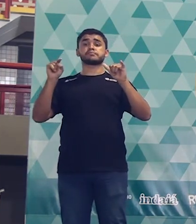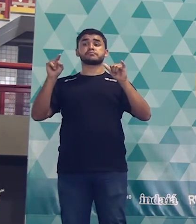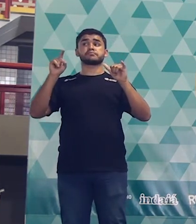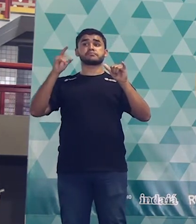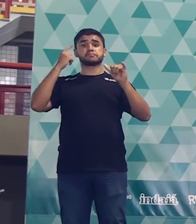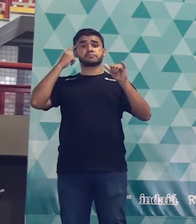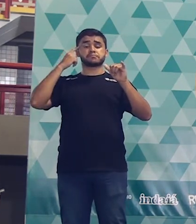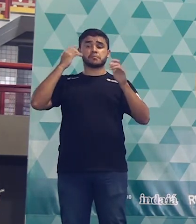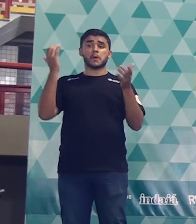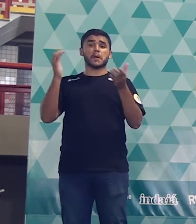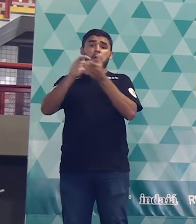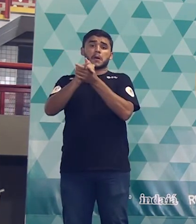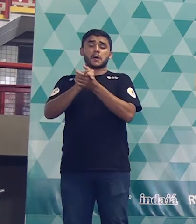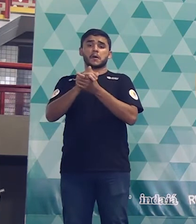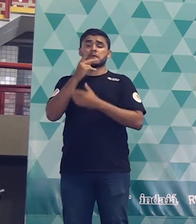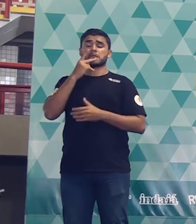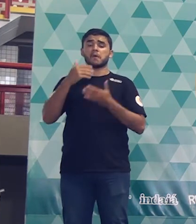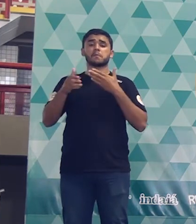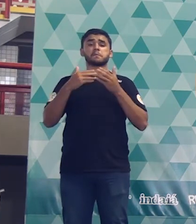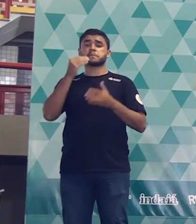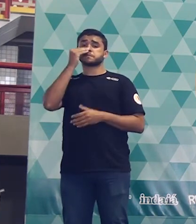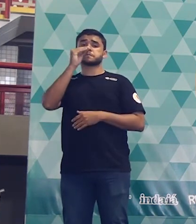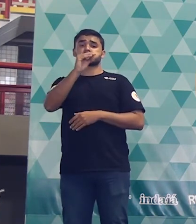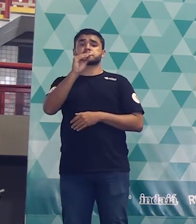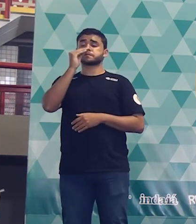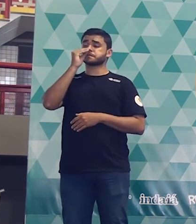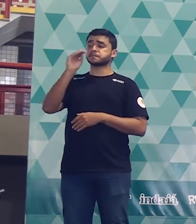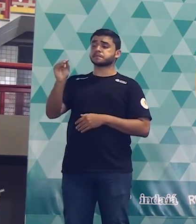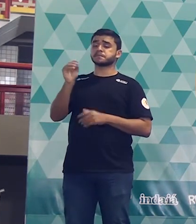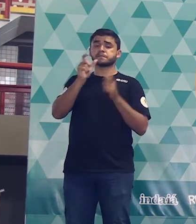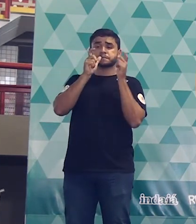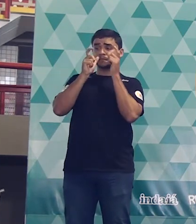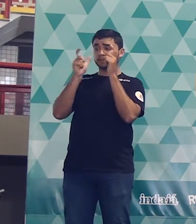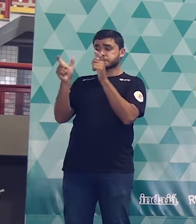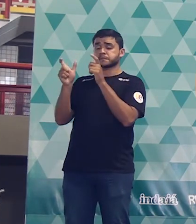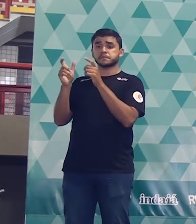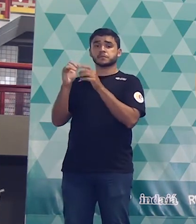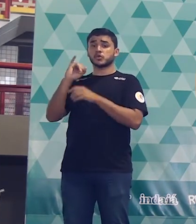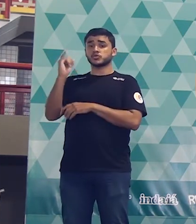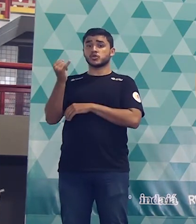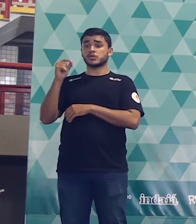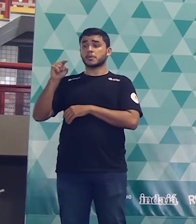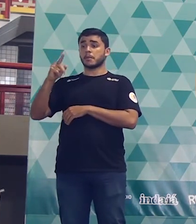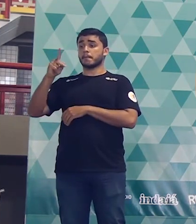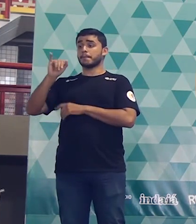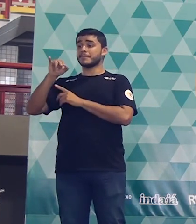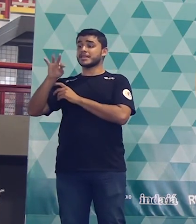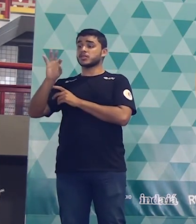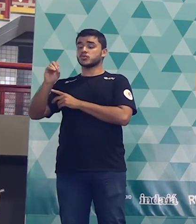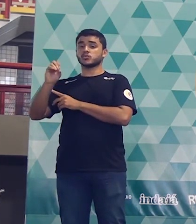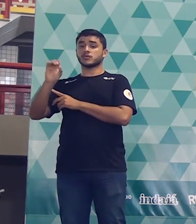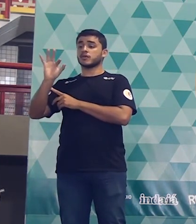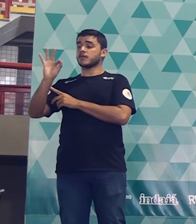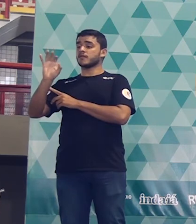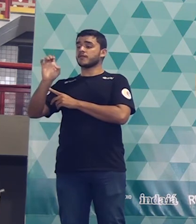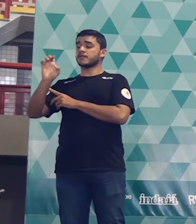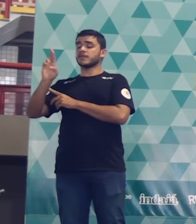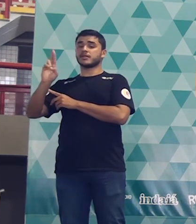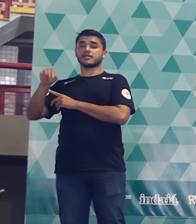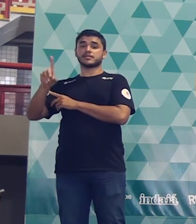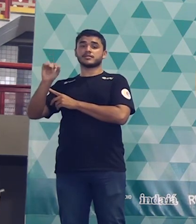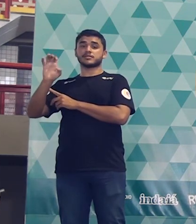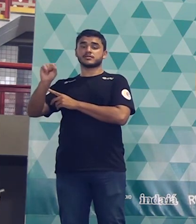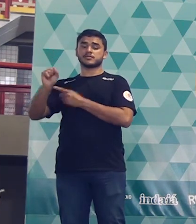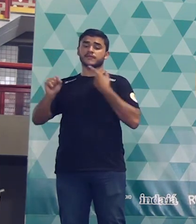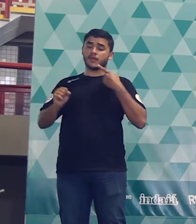Um ignora totalmente o outro. J. Pinto Fernandes nem tinha entrado na história, ou seja, ele não está preocupado se a Lili o